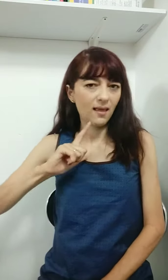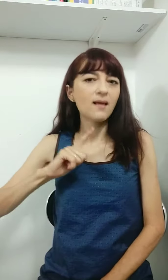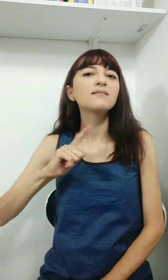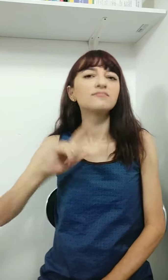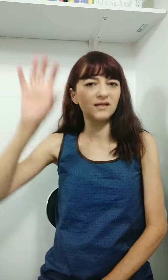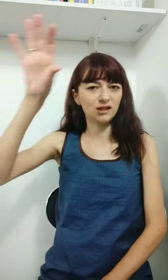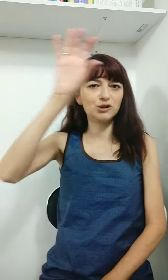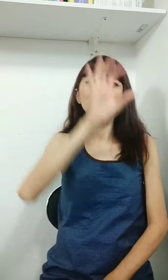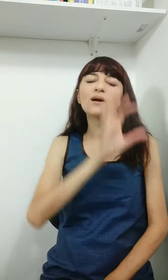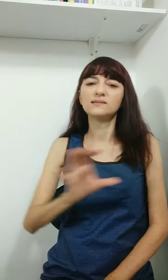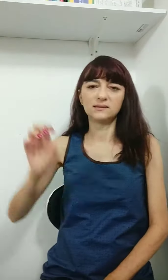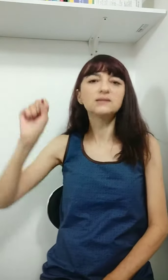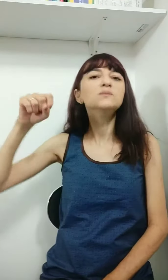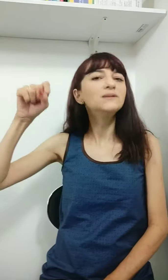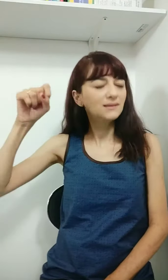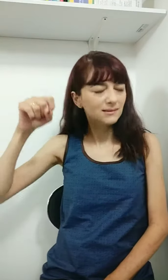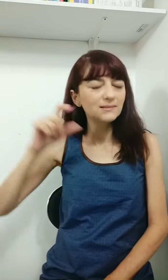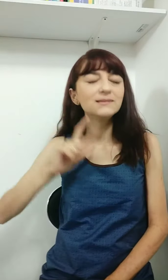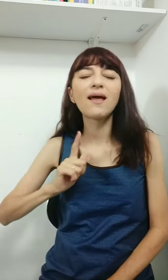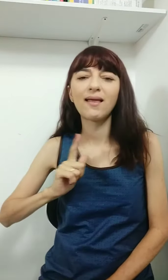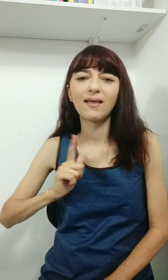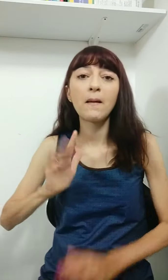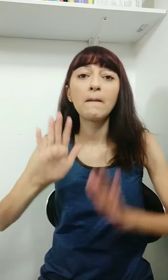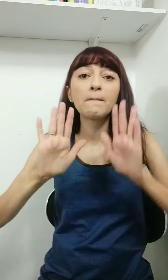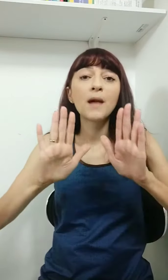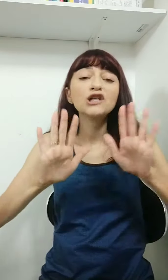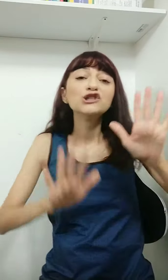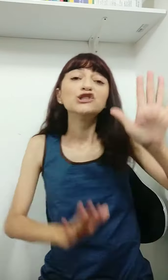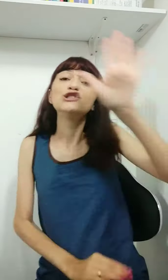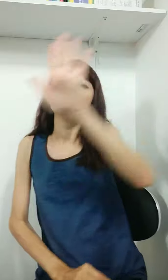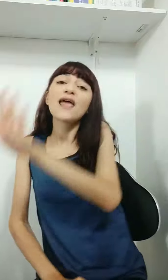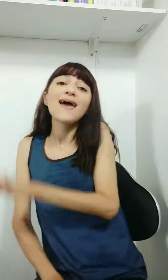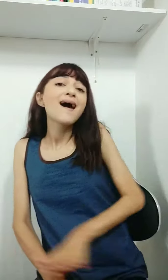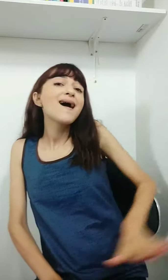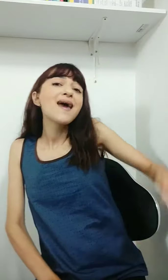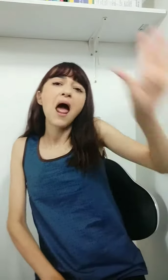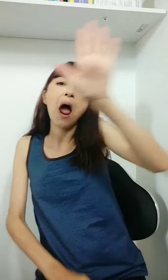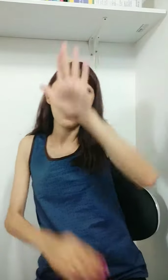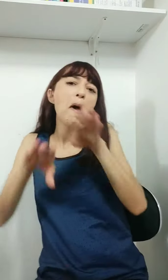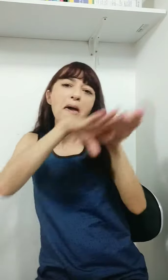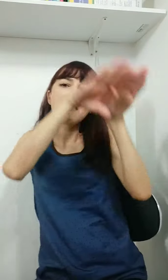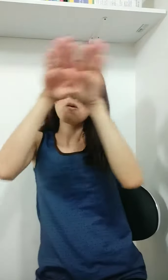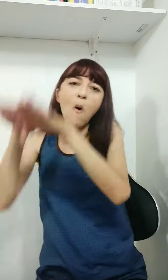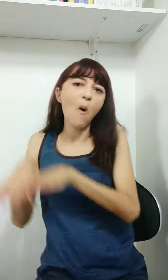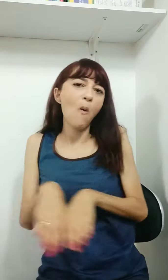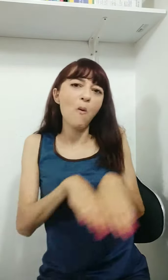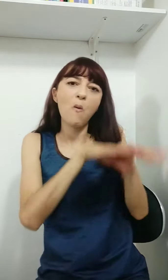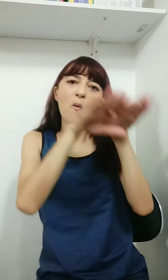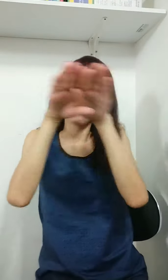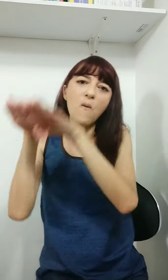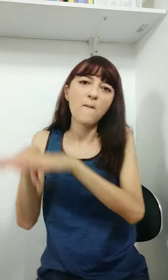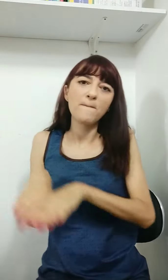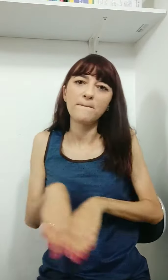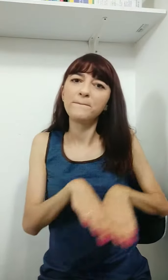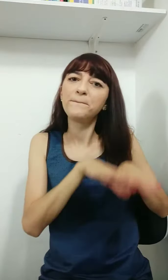dizendo. Mas é claro que haverá sempre uma pequena variação regional. Mas isso, né, uma base da